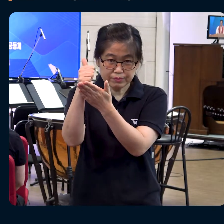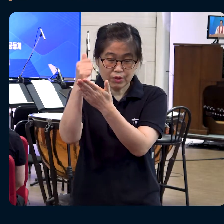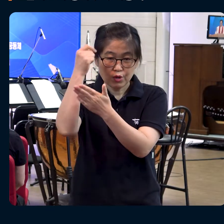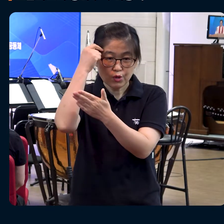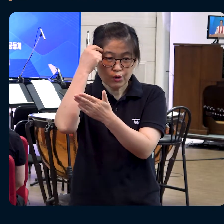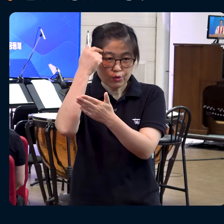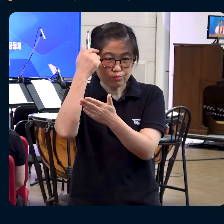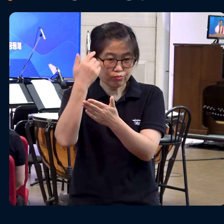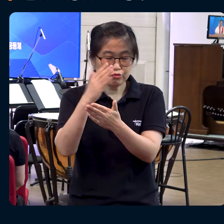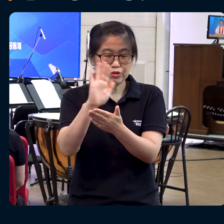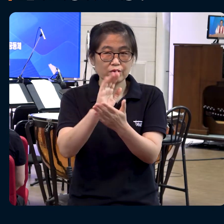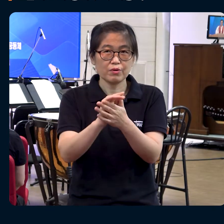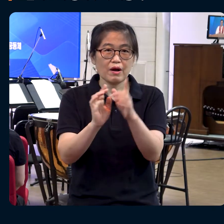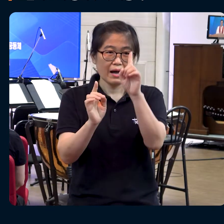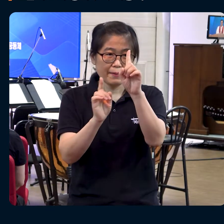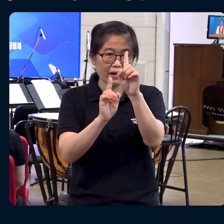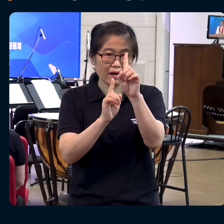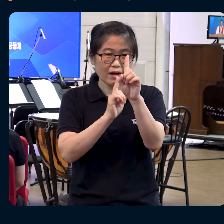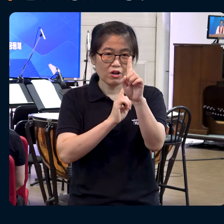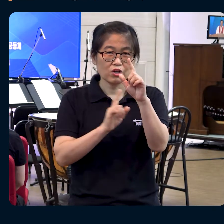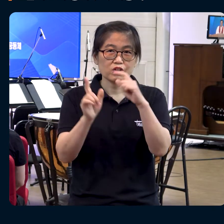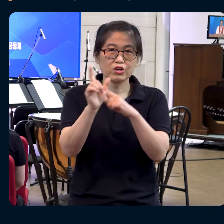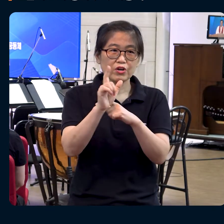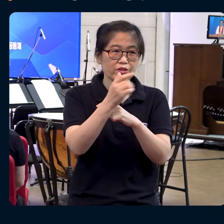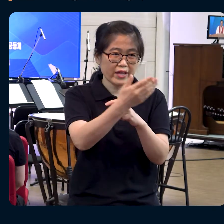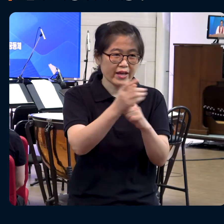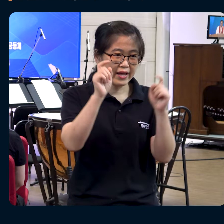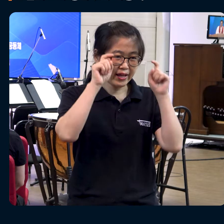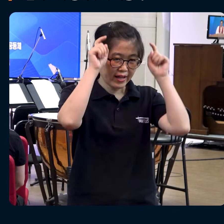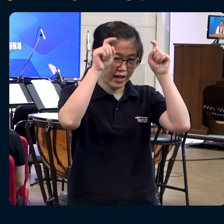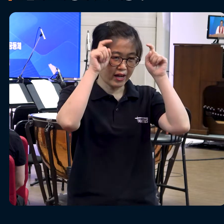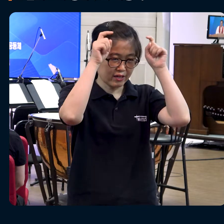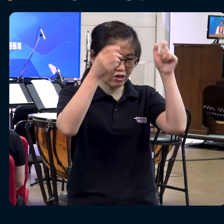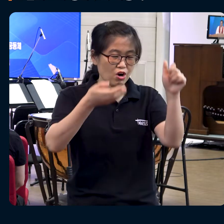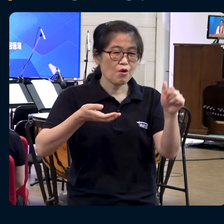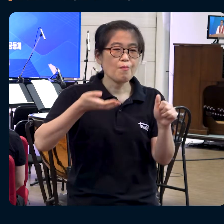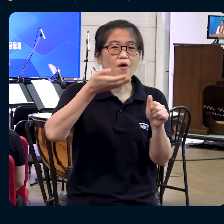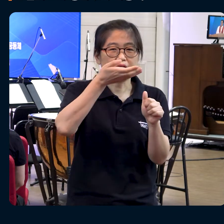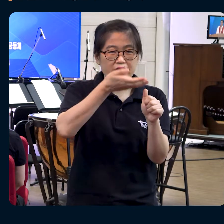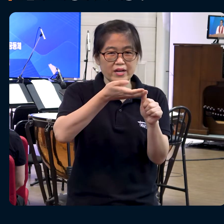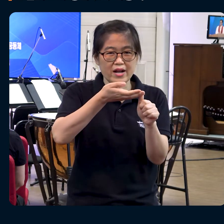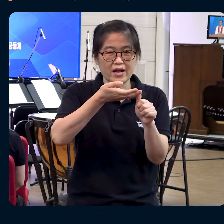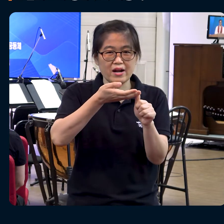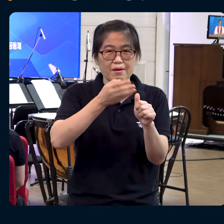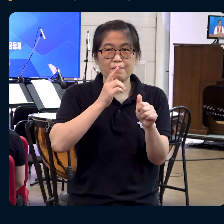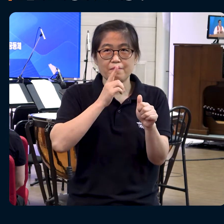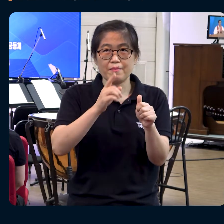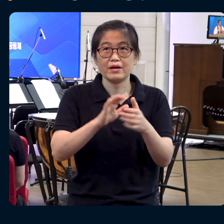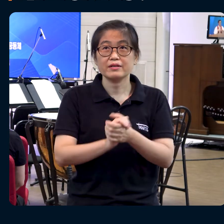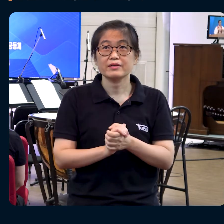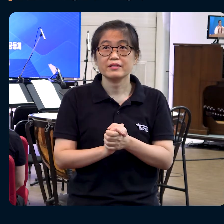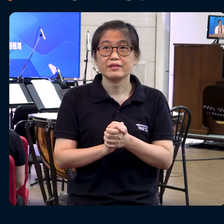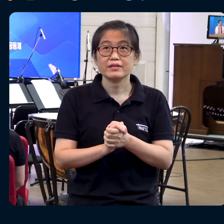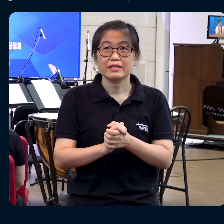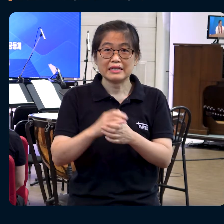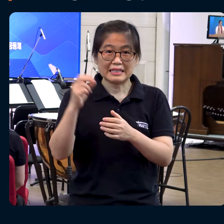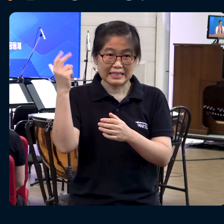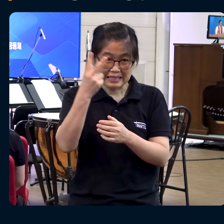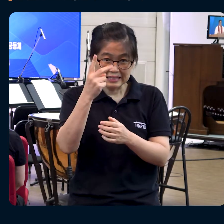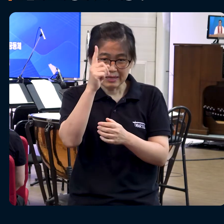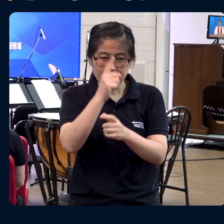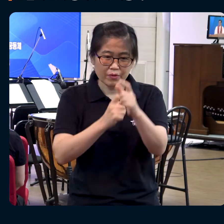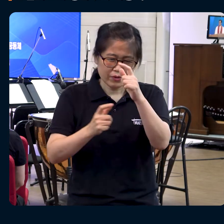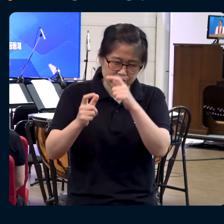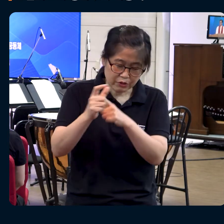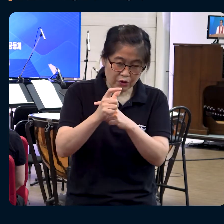주님은 묻지도 않고 따지지도 않고 딱 한마디 더 하시죠. 내 양을 먹이라 라고.